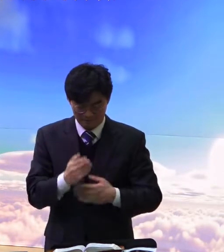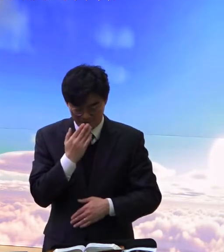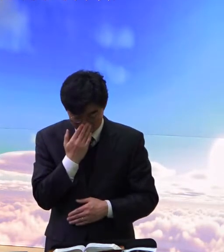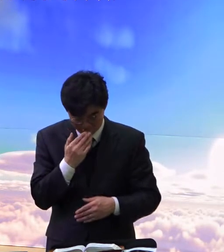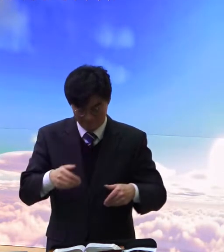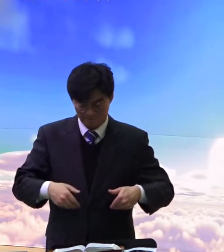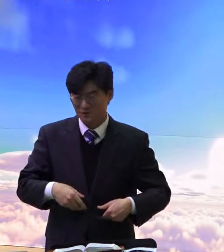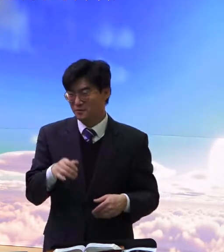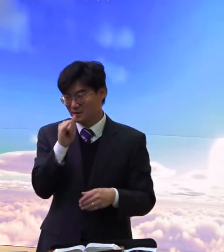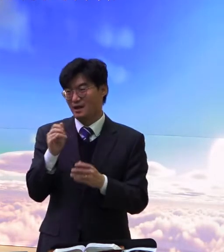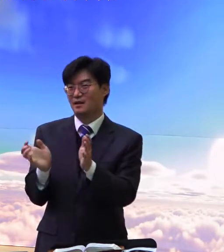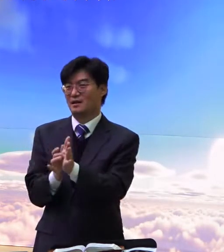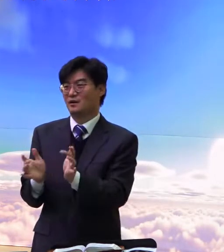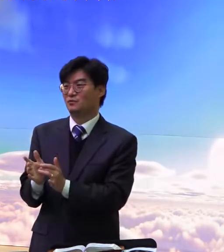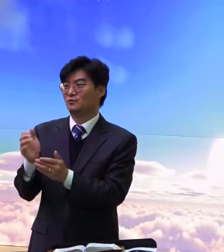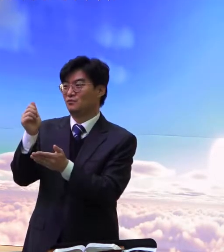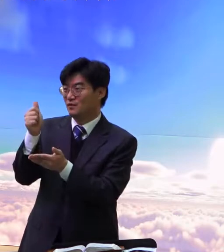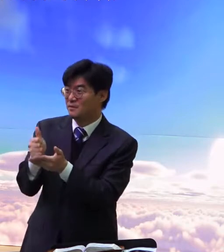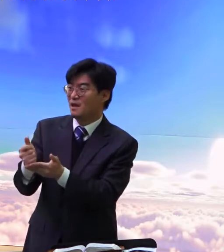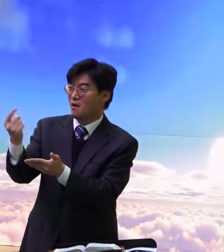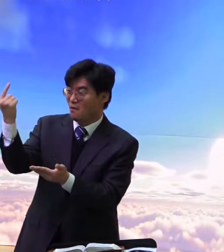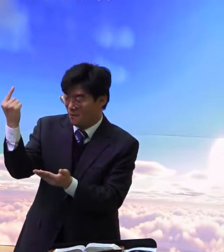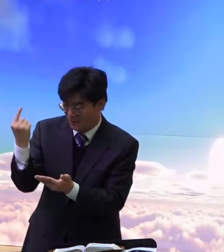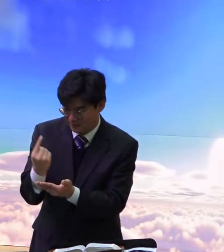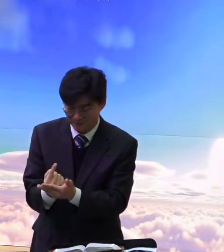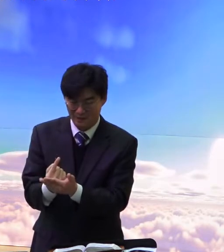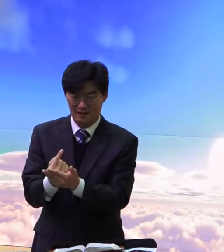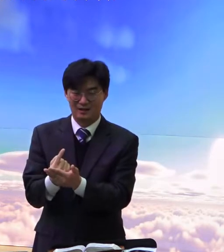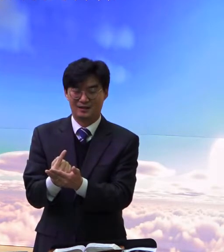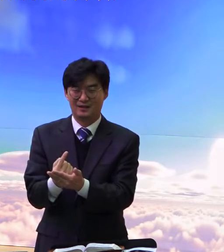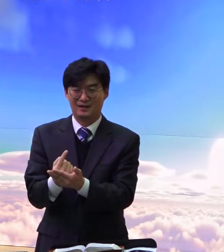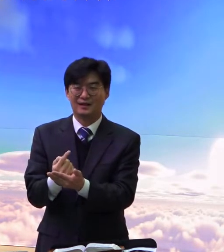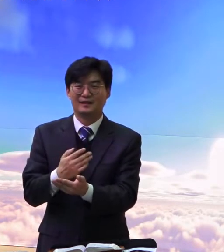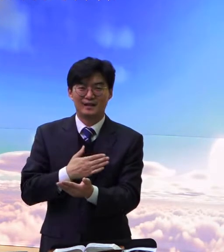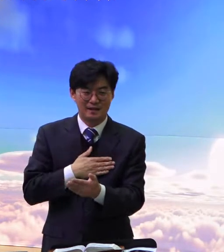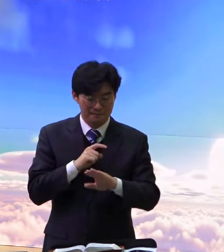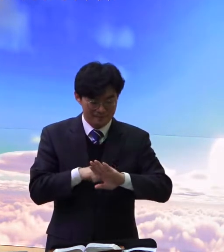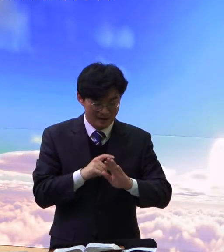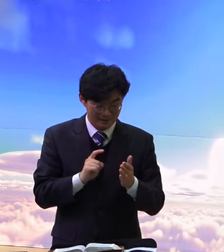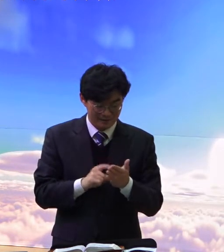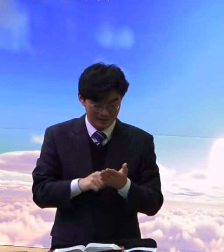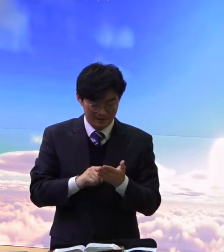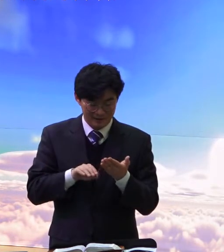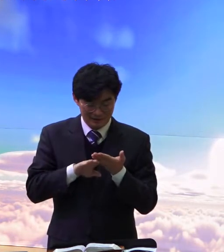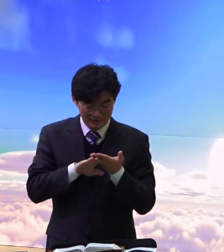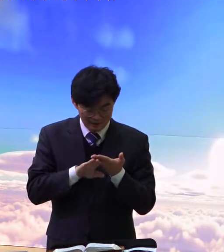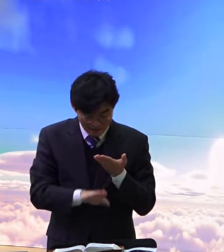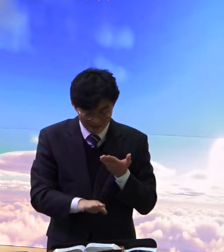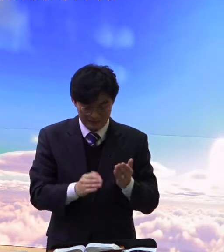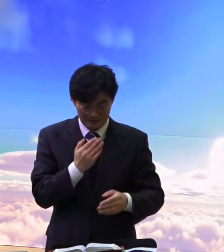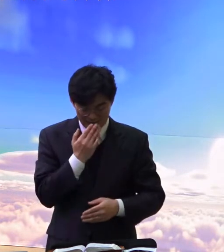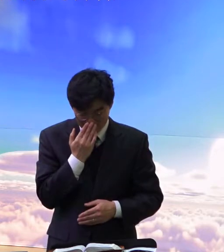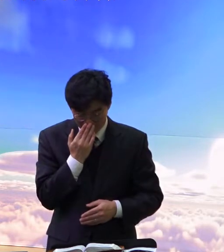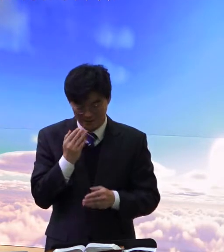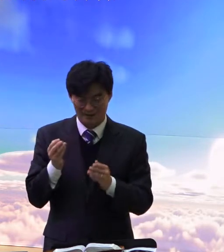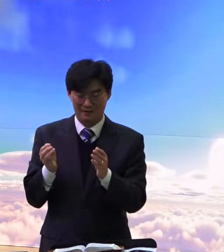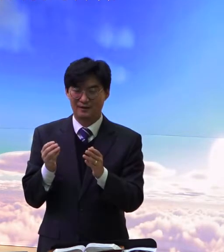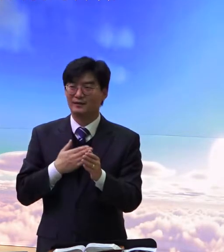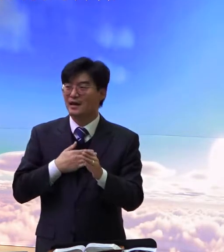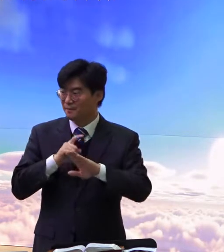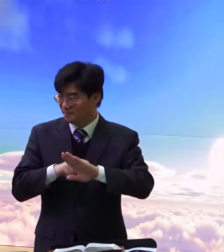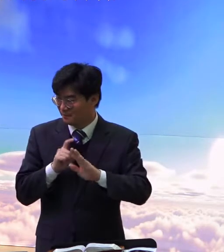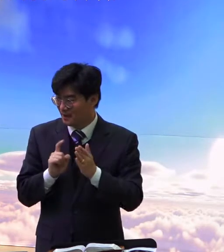하나님이 주시고 우리가 누릴 수 있는 복인 줄 믿습니다. 내 마음이 낮아져서 내 마음이 예수님이 임하실 그런